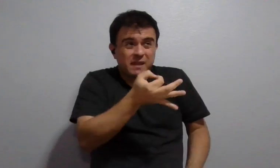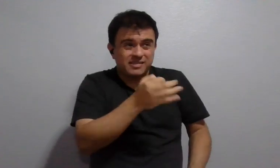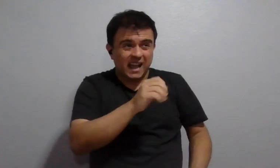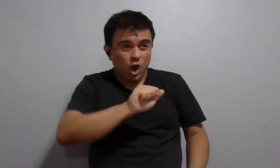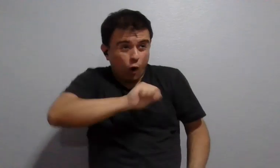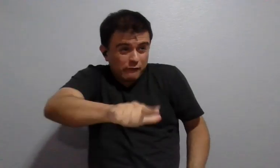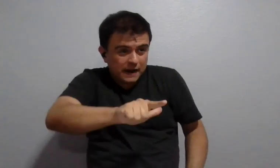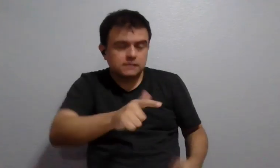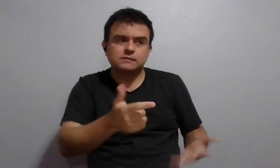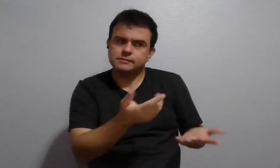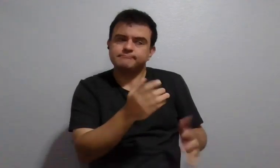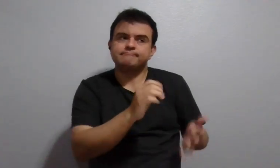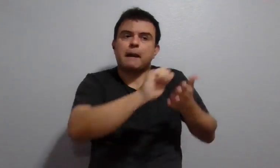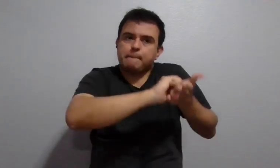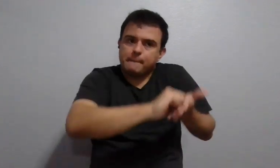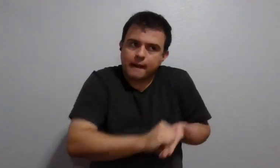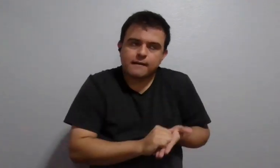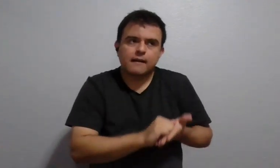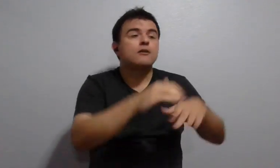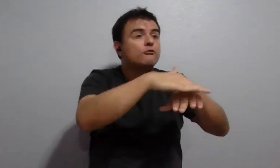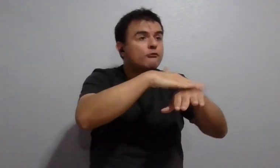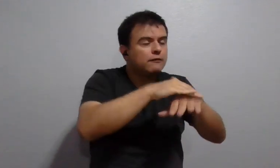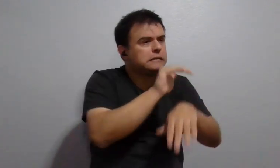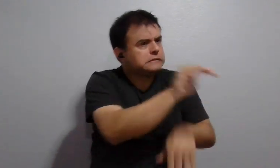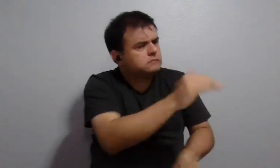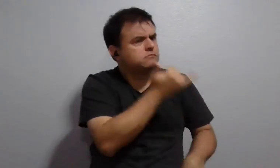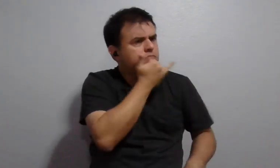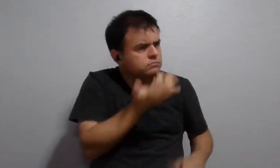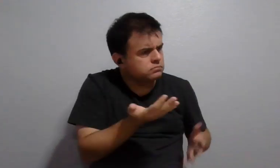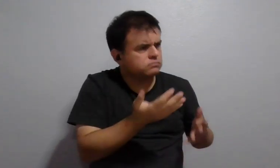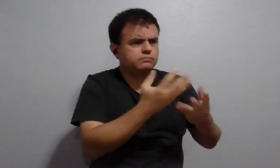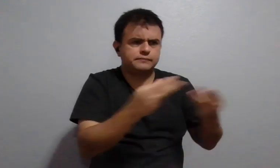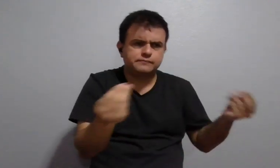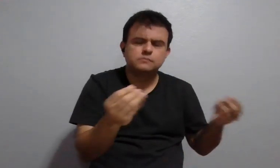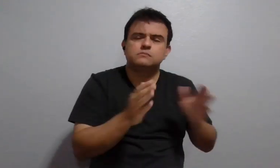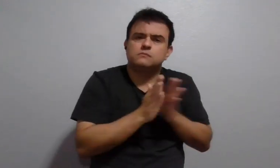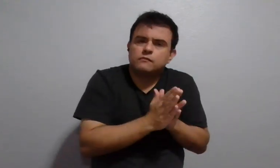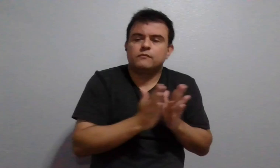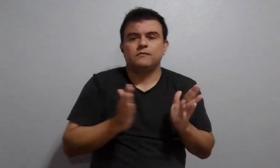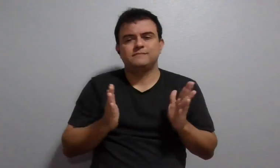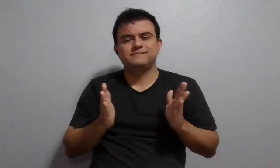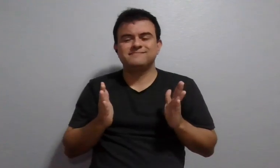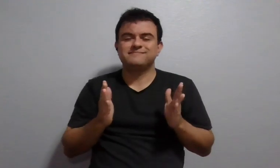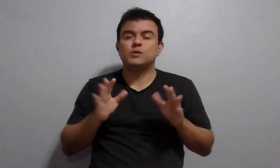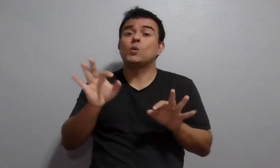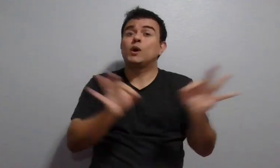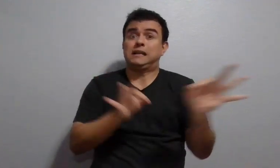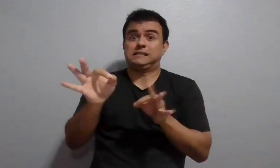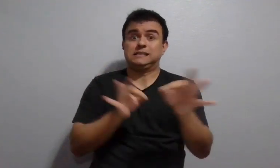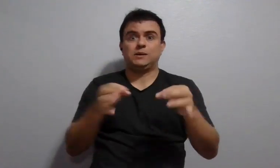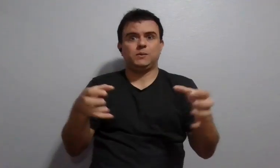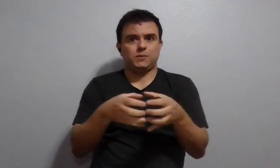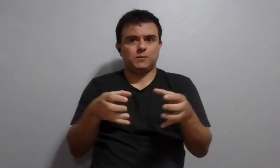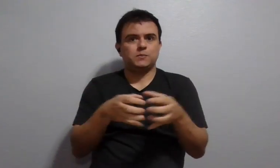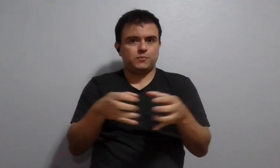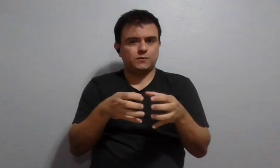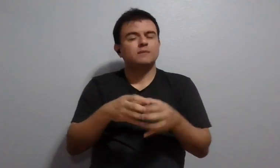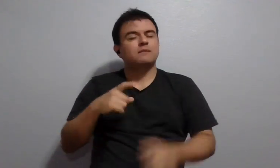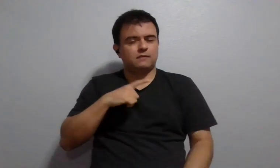também tem essas questões de organização do grupo que às vezes acontece, que a gente precisa estar atento,